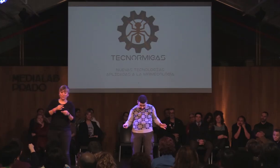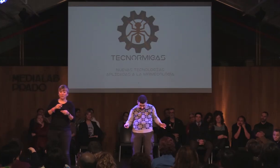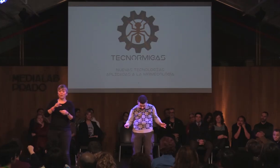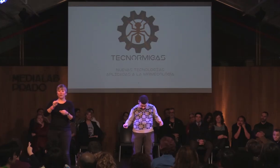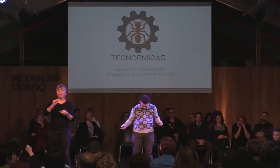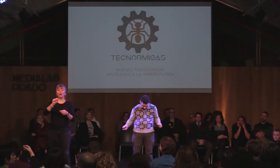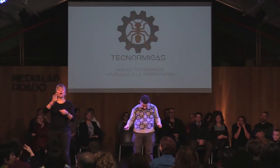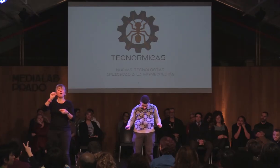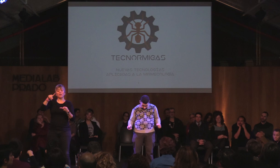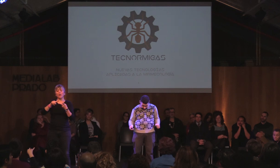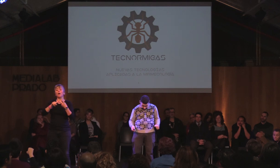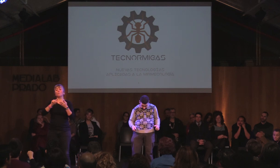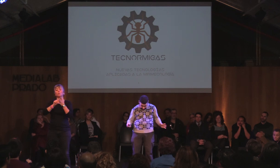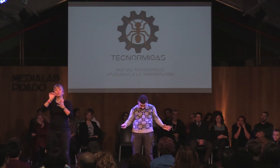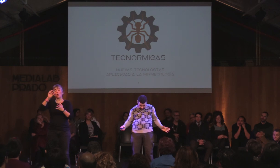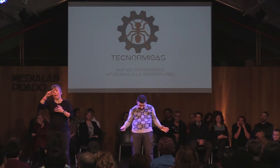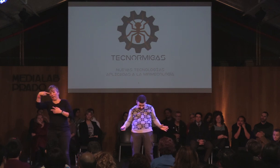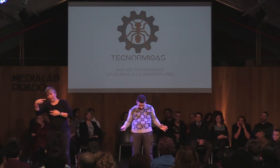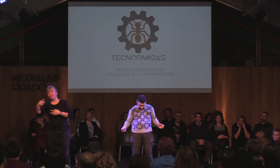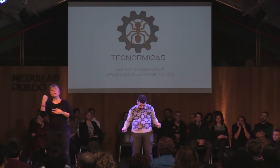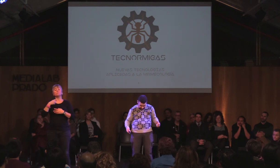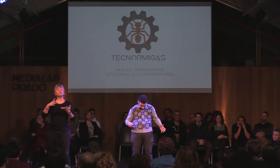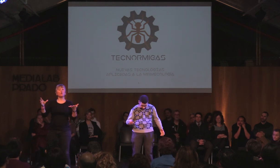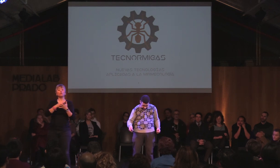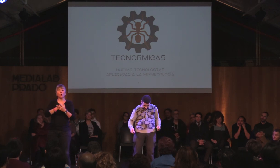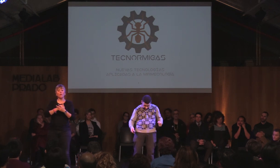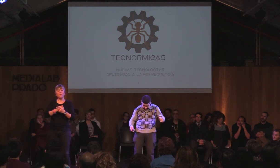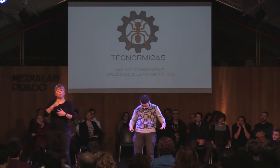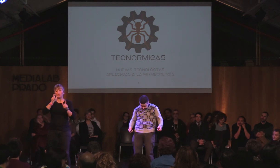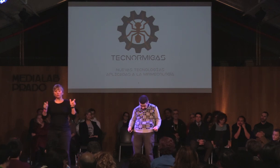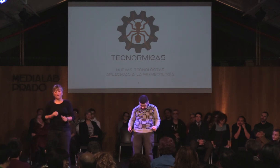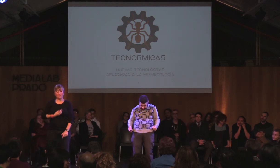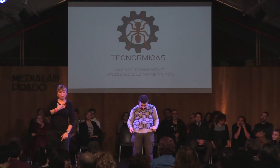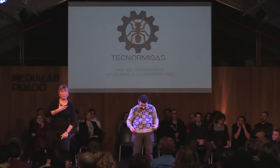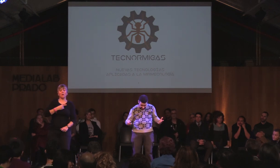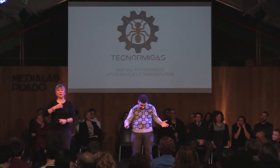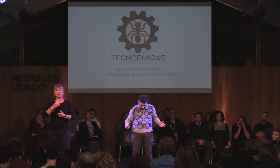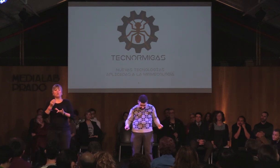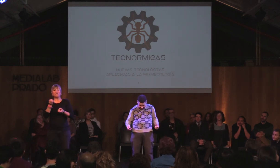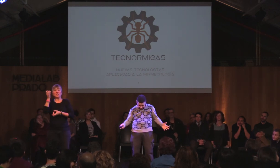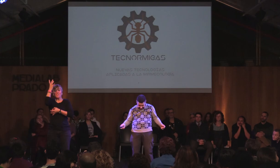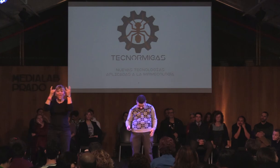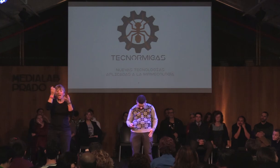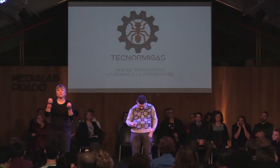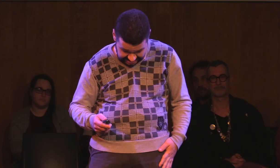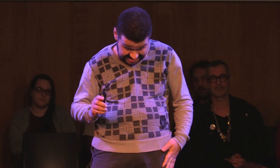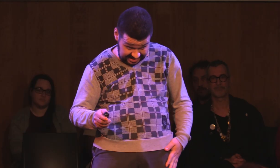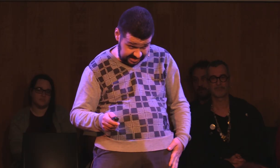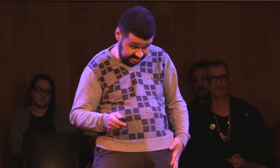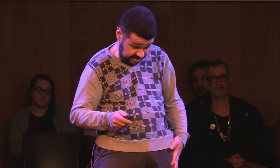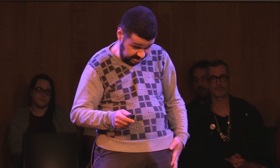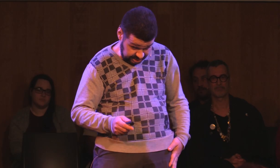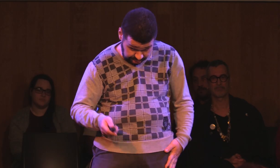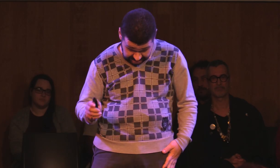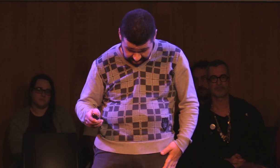se unen todos los mirmecólogos y mirmecoaficionados para compartir ideas, estudios, información, etc. Es